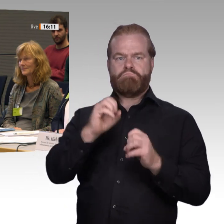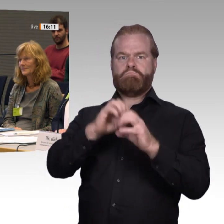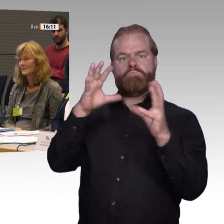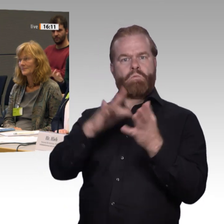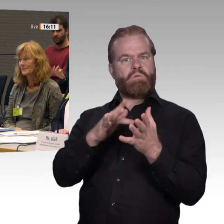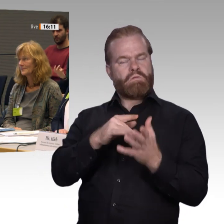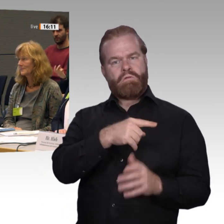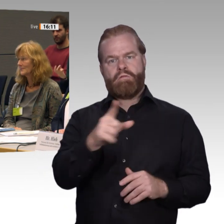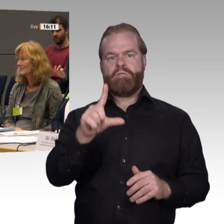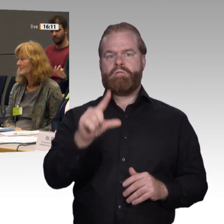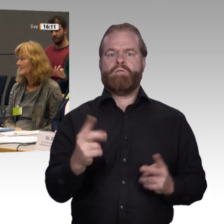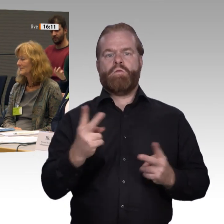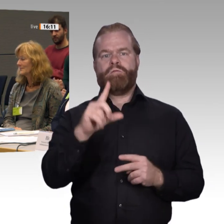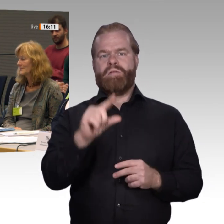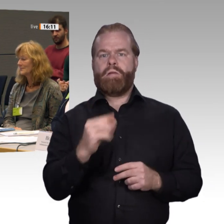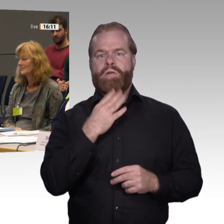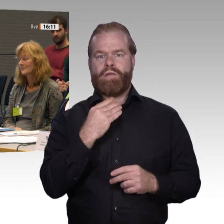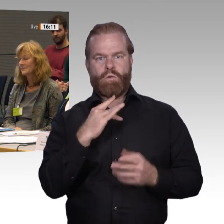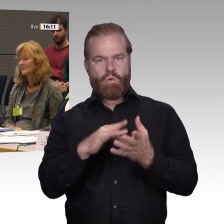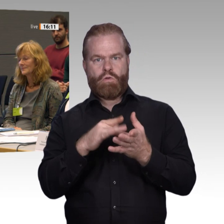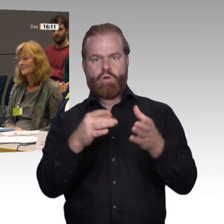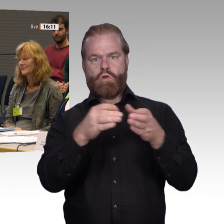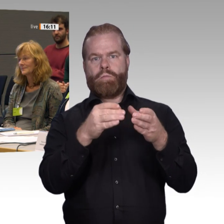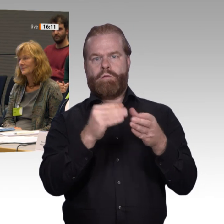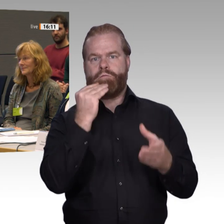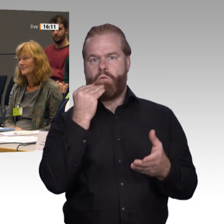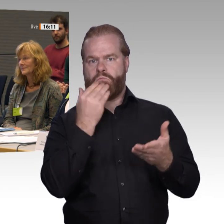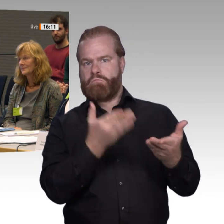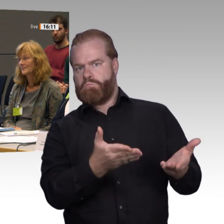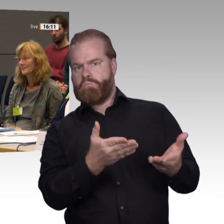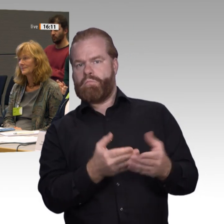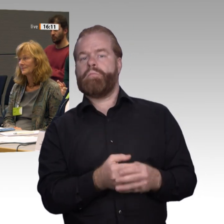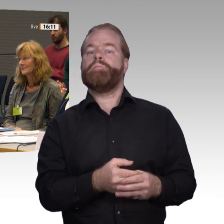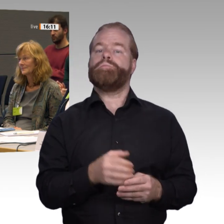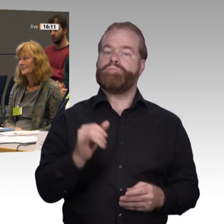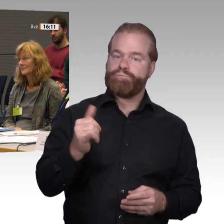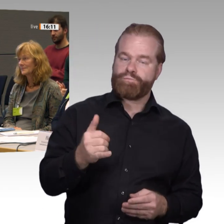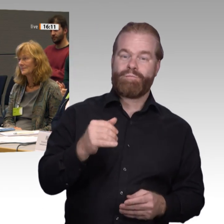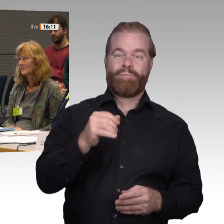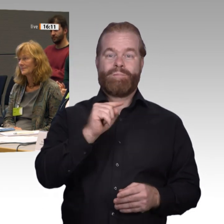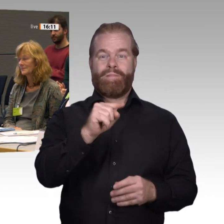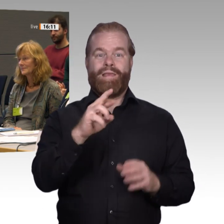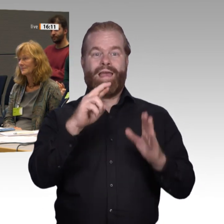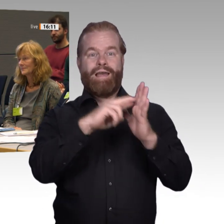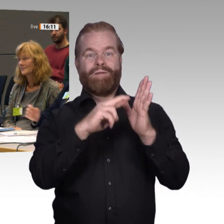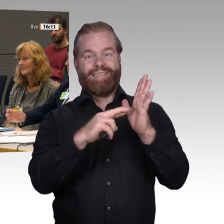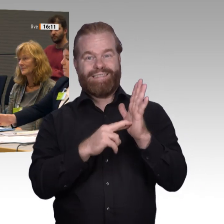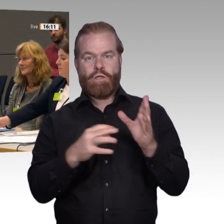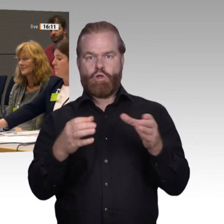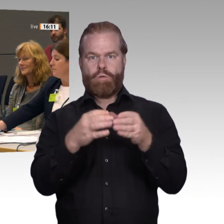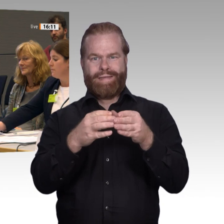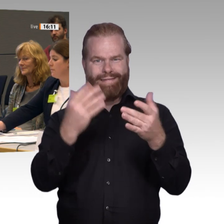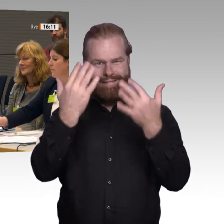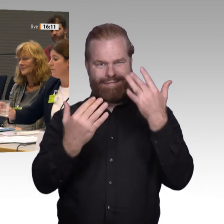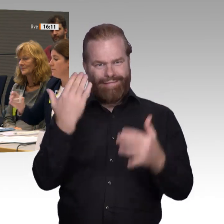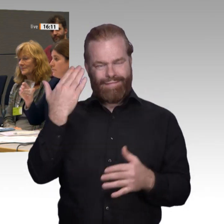überhaupt nicht berücksichtigt worden. Das zeigt sich vor allem, wenn man Warenkorb sieht, dass da nur 4,5% für Pflege und Gesundheit vorgesehen